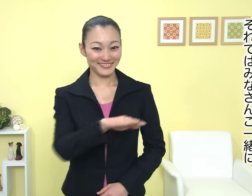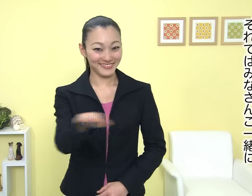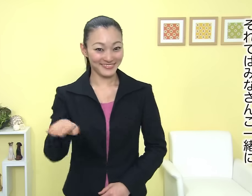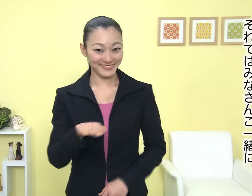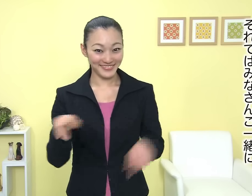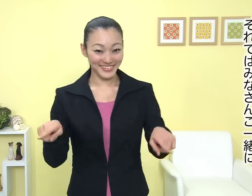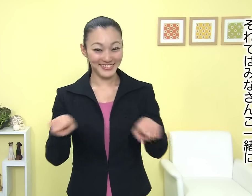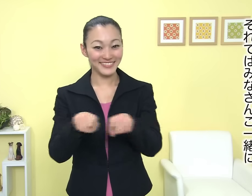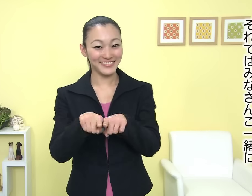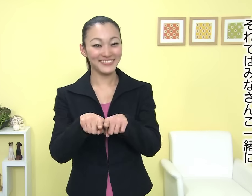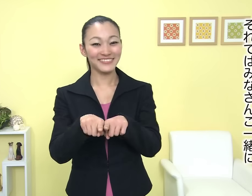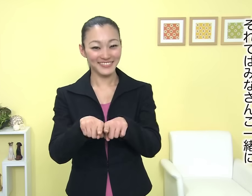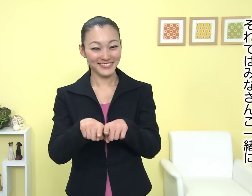それでは皆さんご一緒に、